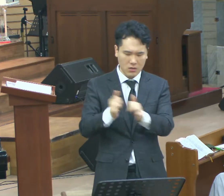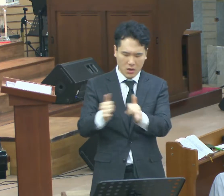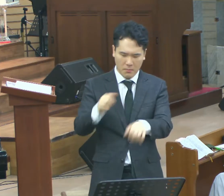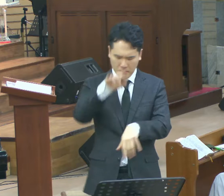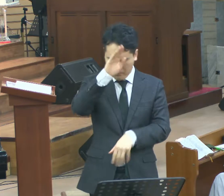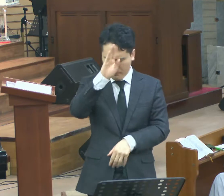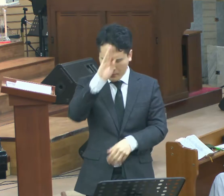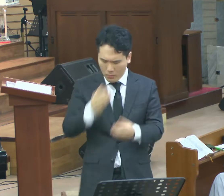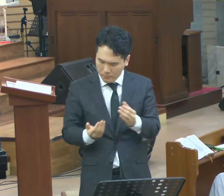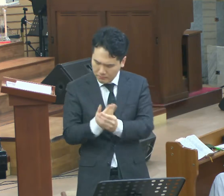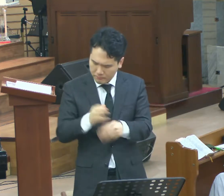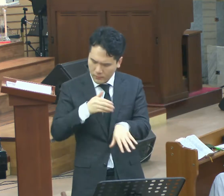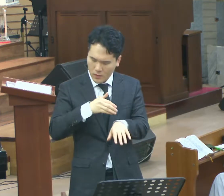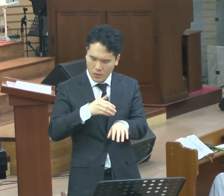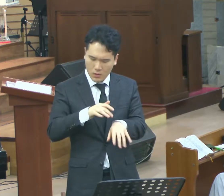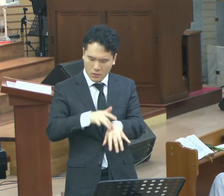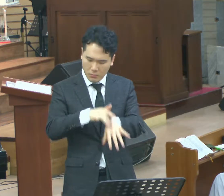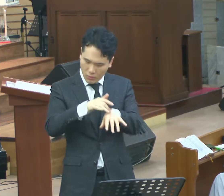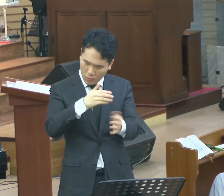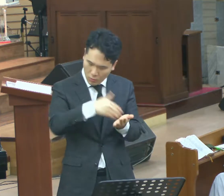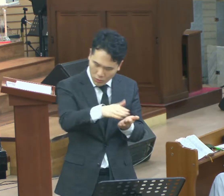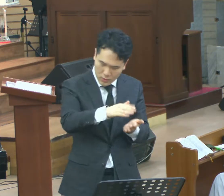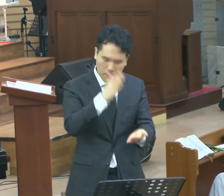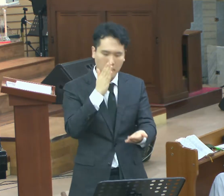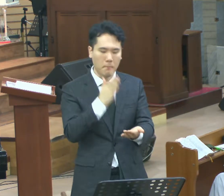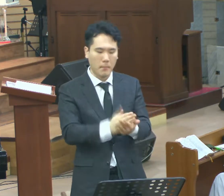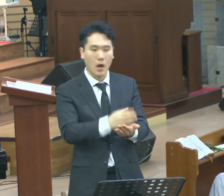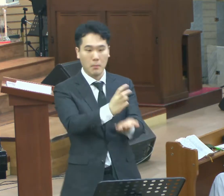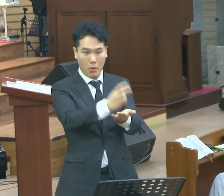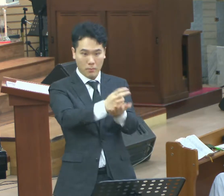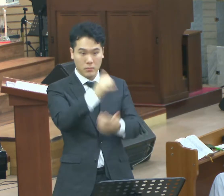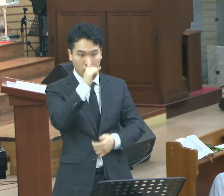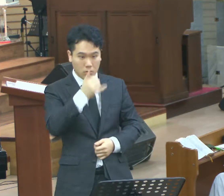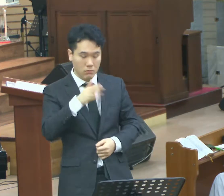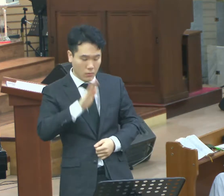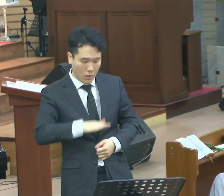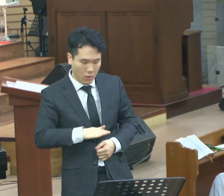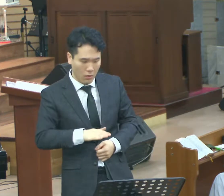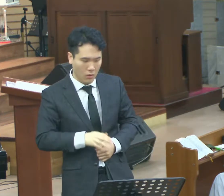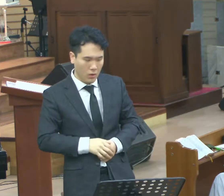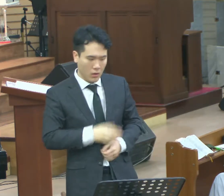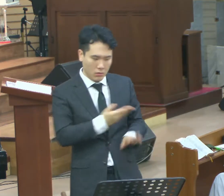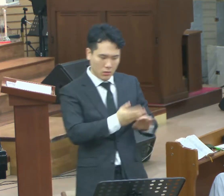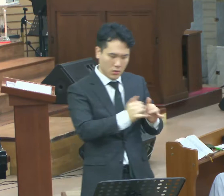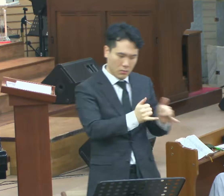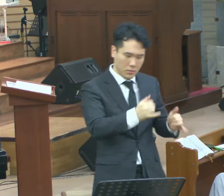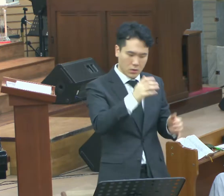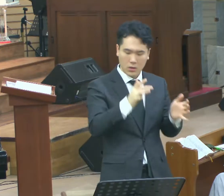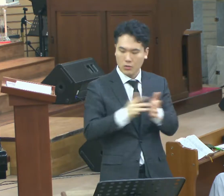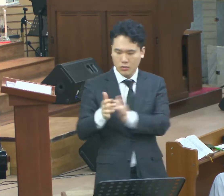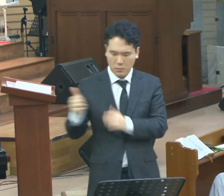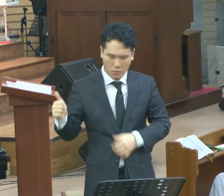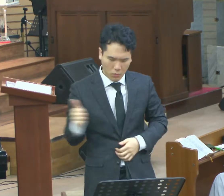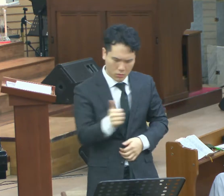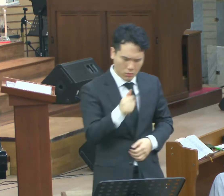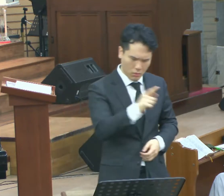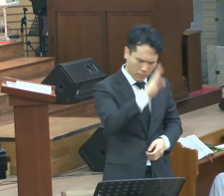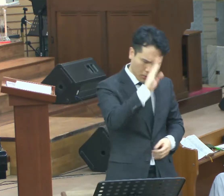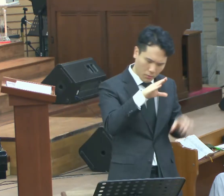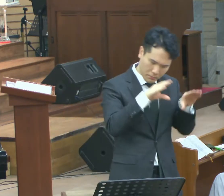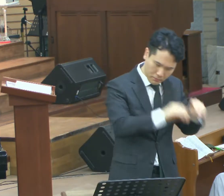사람들은 안식일날 아무것도 못하게 만들어놨어요. 근데 예수님은 오히려 안식일이 사람을 자유하게